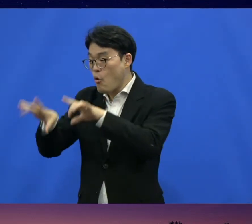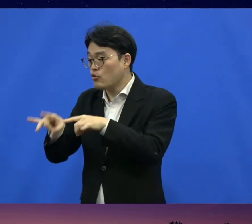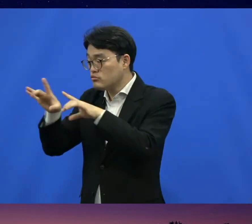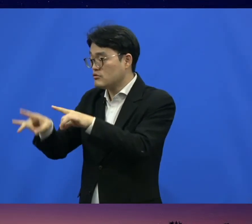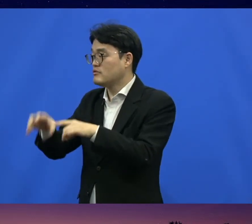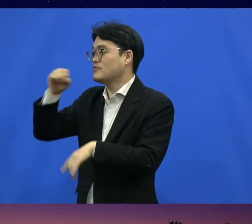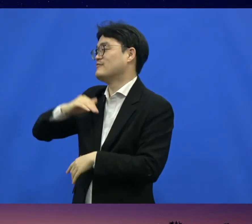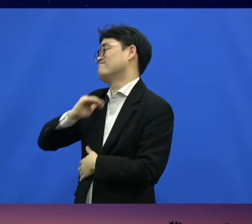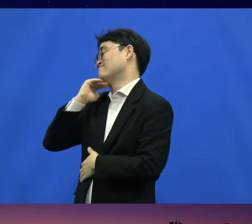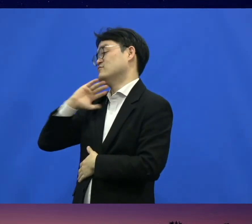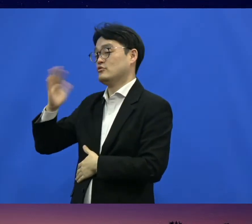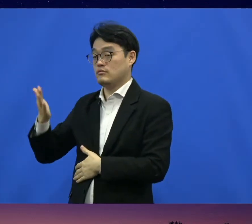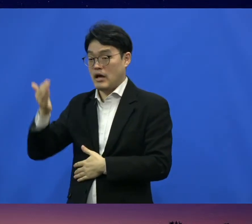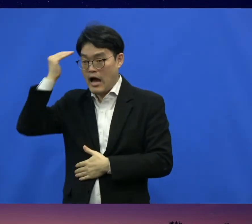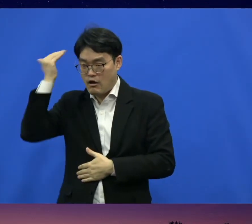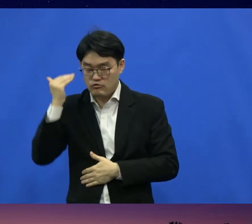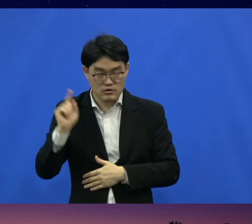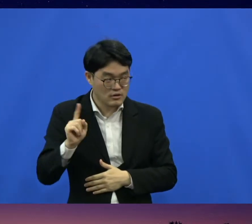이러잖아요.